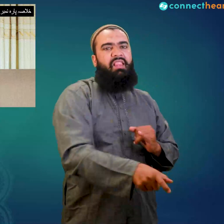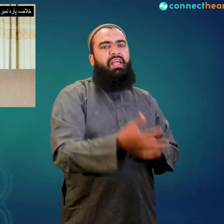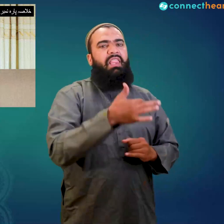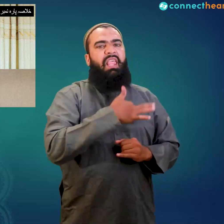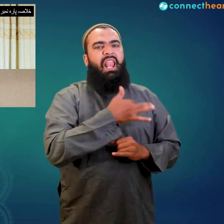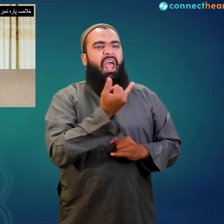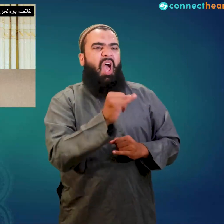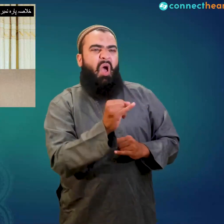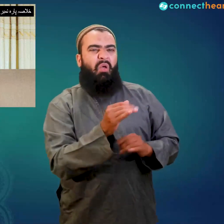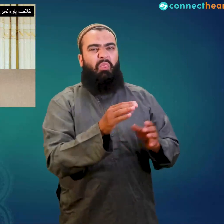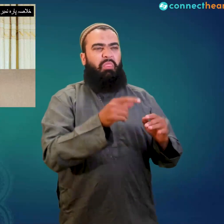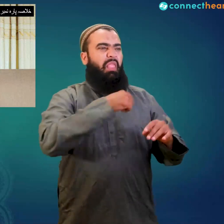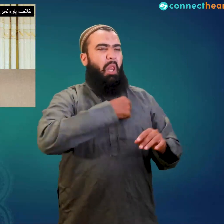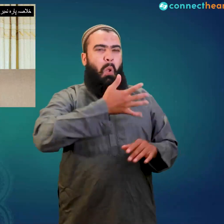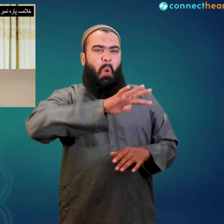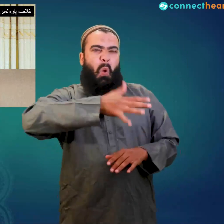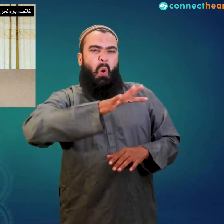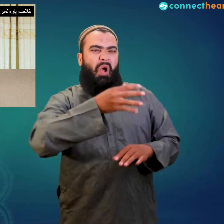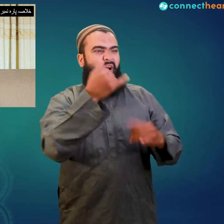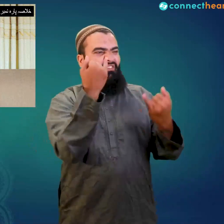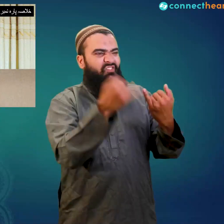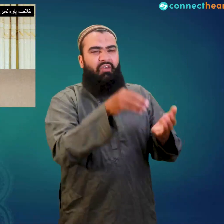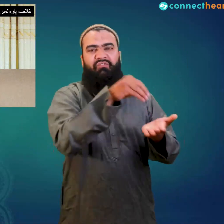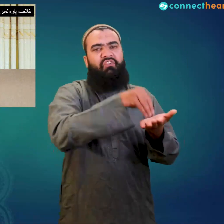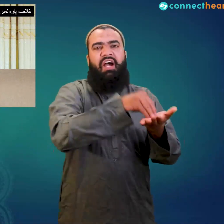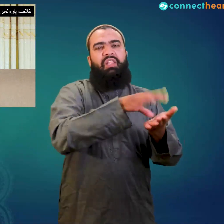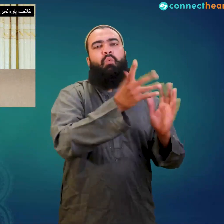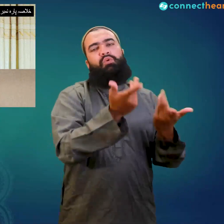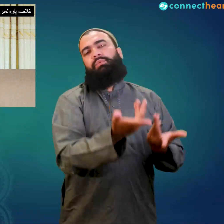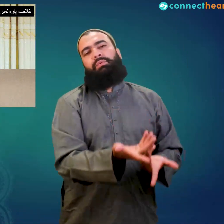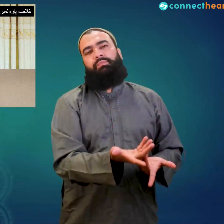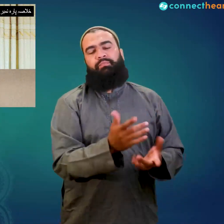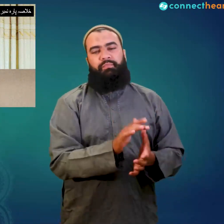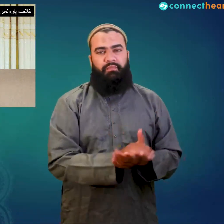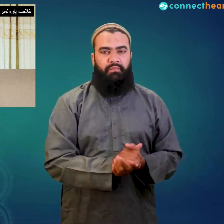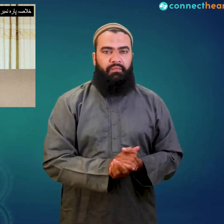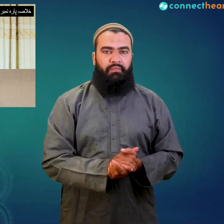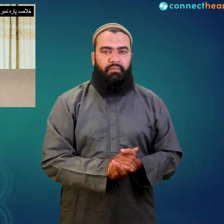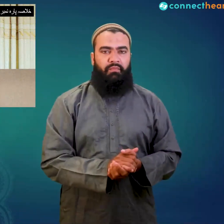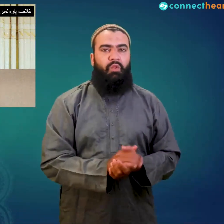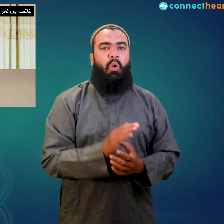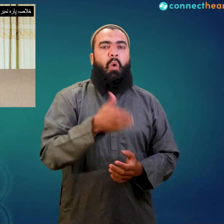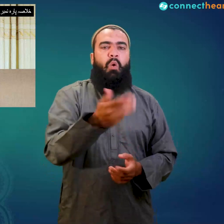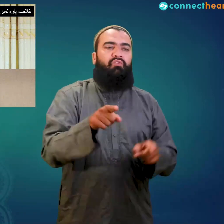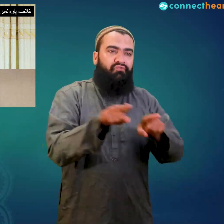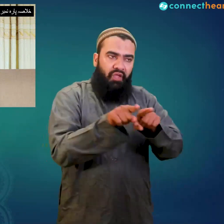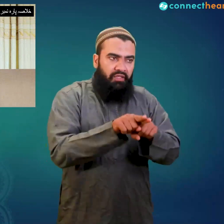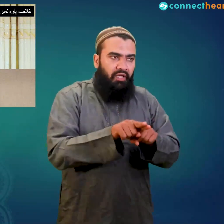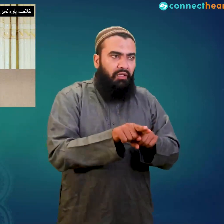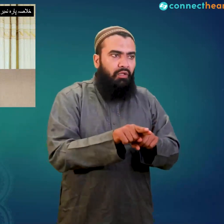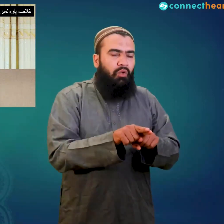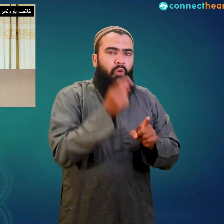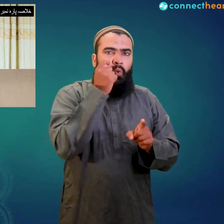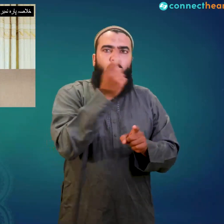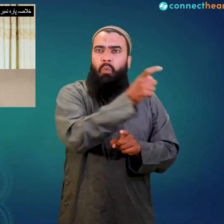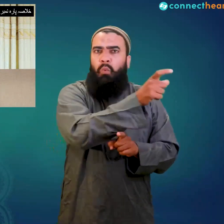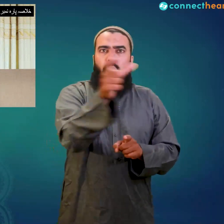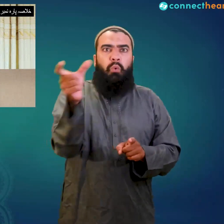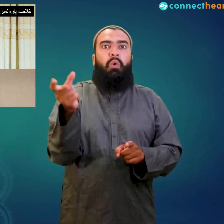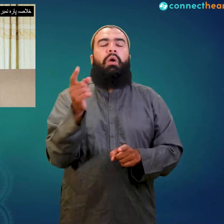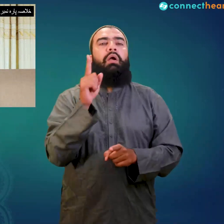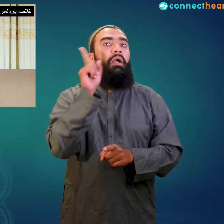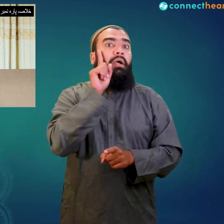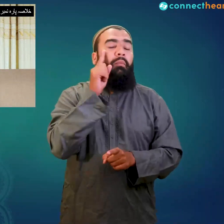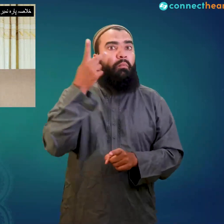اور کمزور سہارا انہوں نے لے لیا جو ان کے کسی کام آنے والا نہیں ہے، اور اس کا